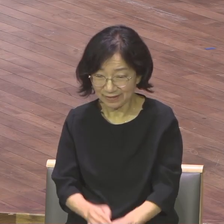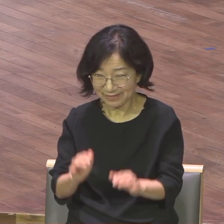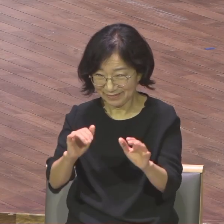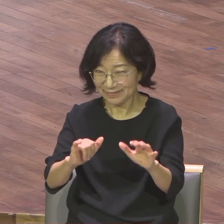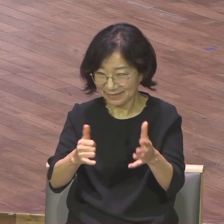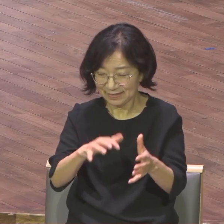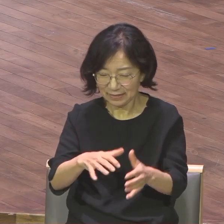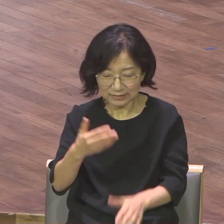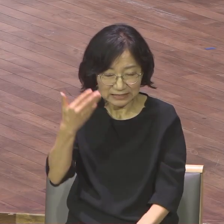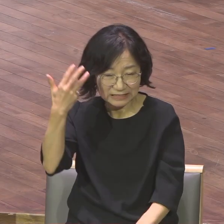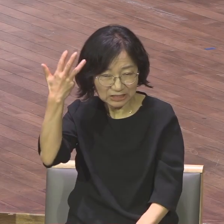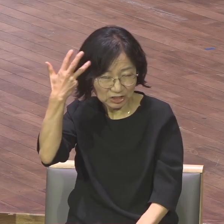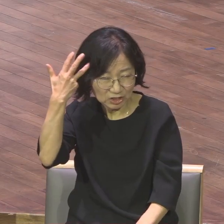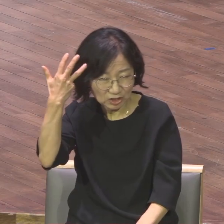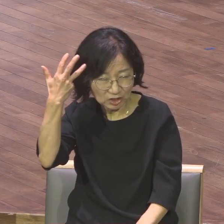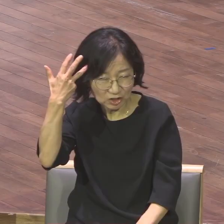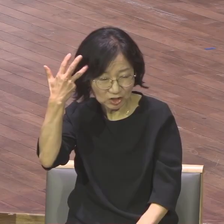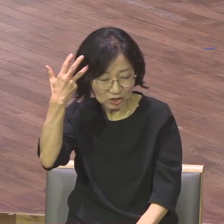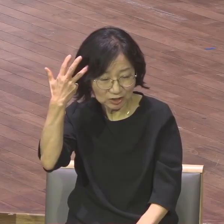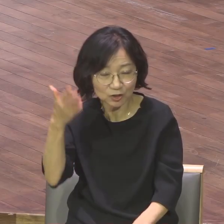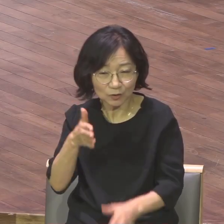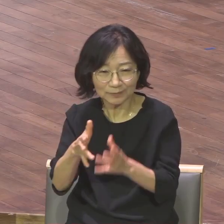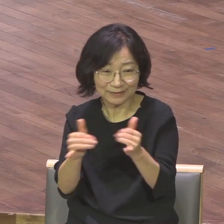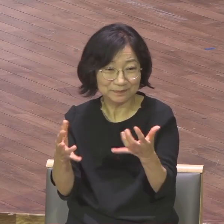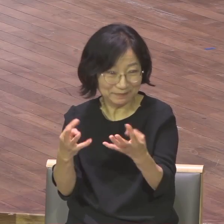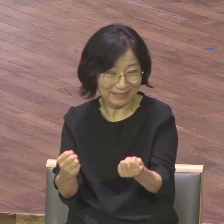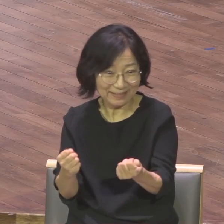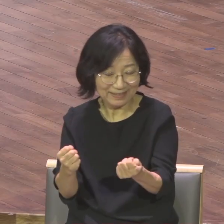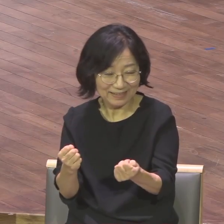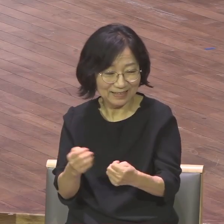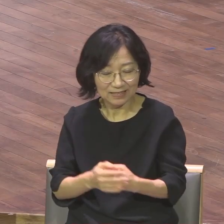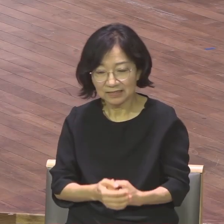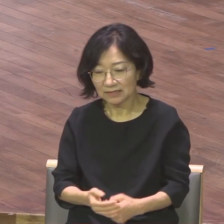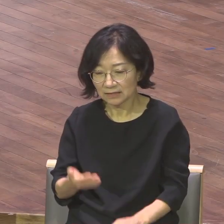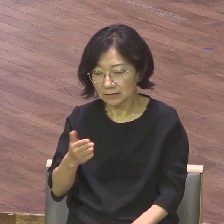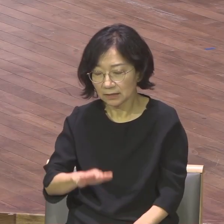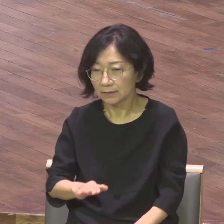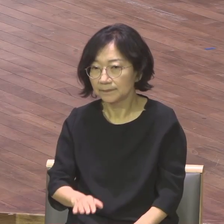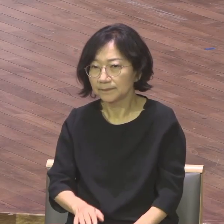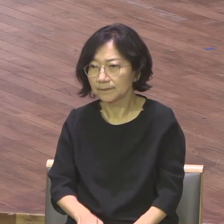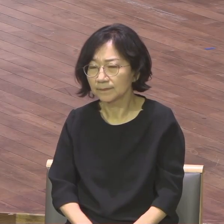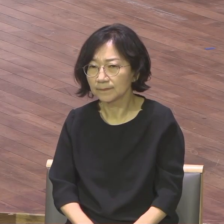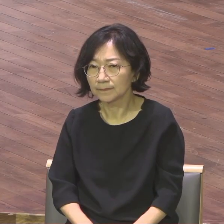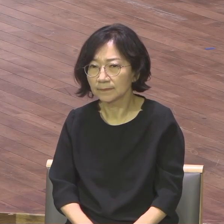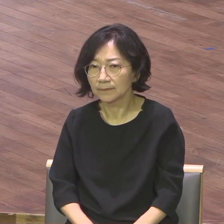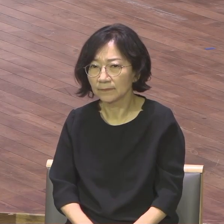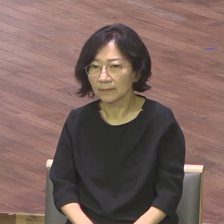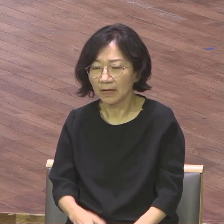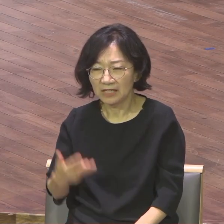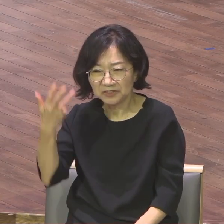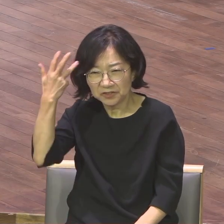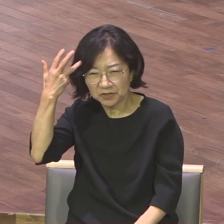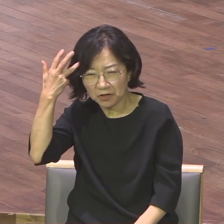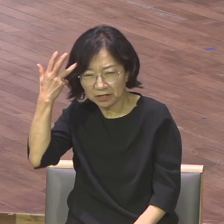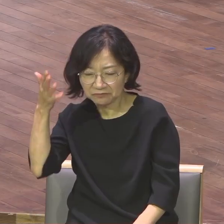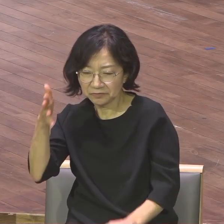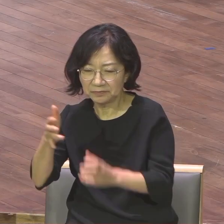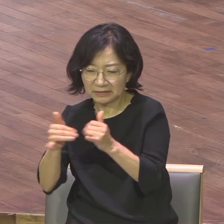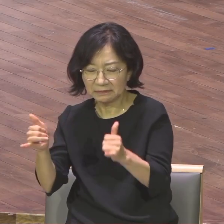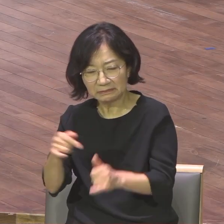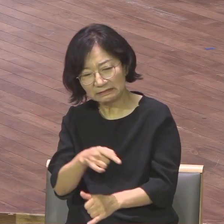있지요. 인간을 말이죠, 아주 절망적 존재로 그렇게 철학자들이 많이 봤지요.